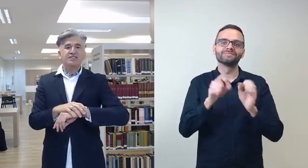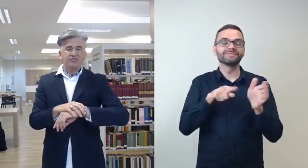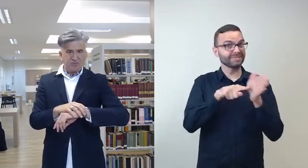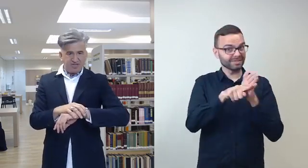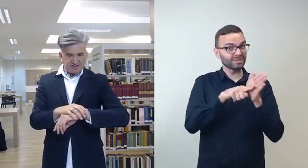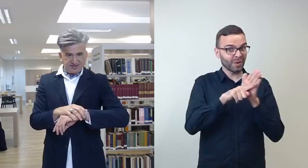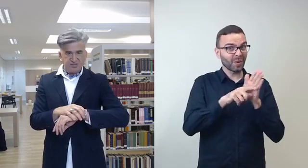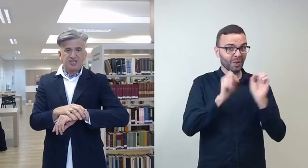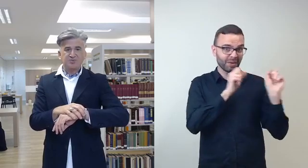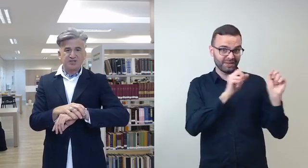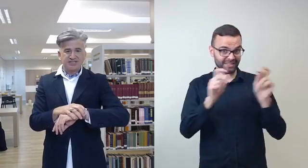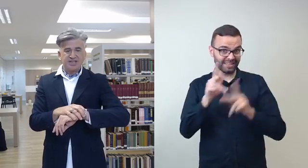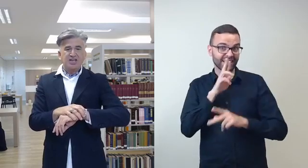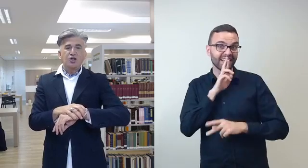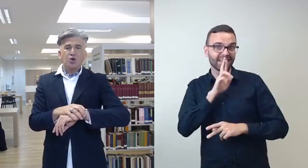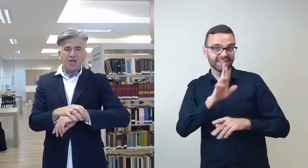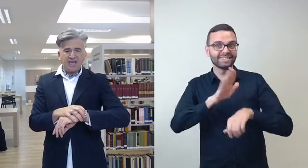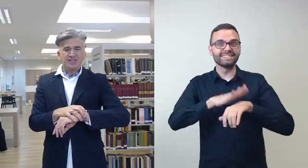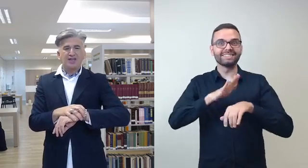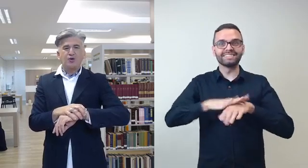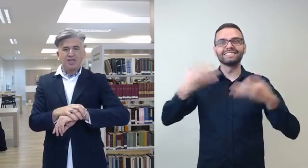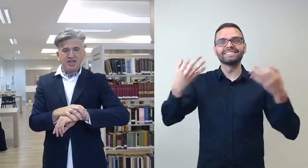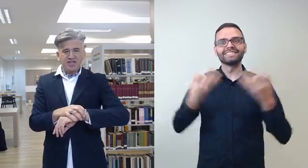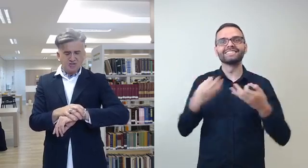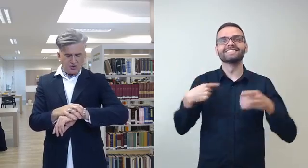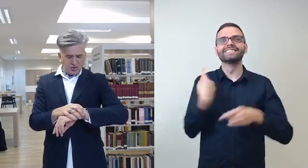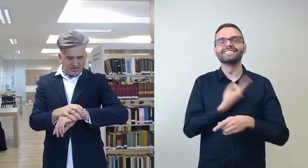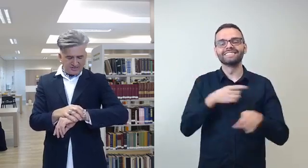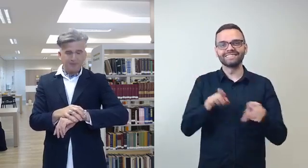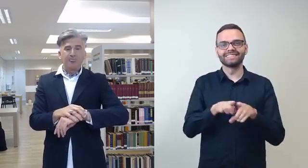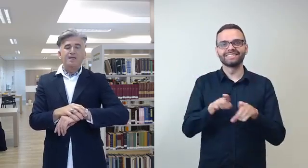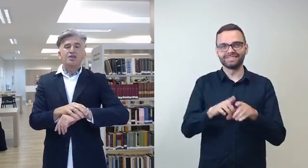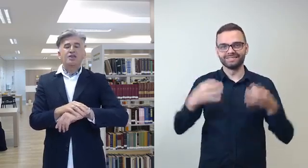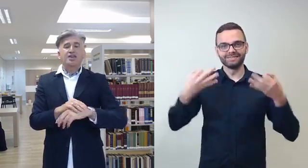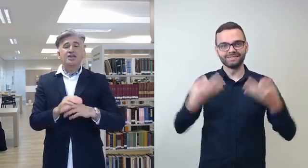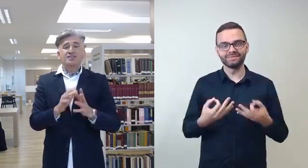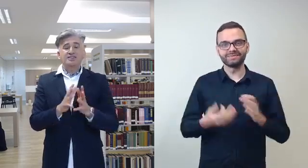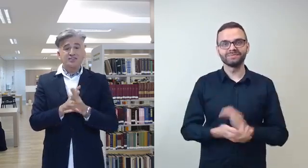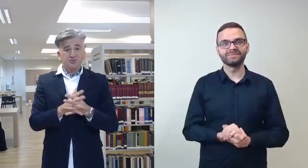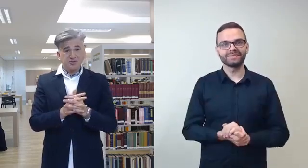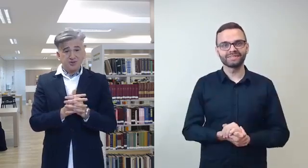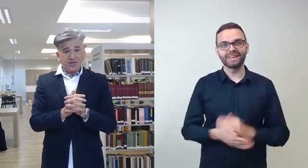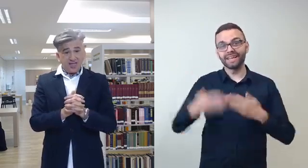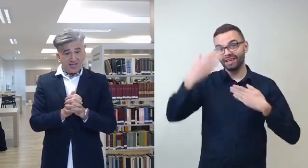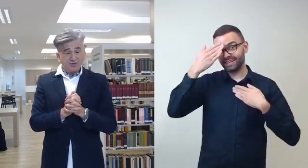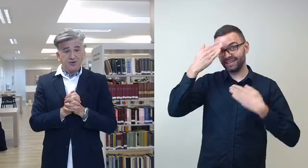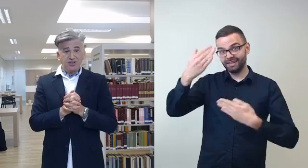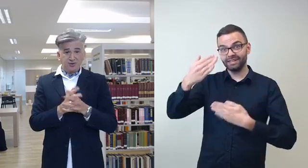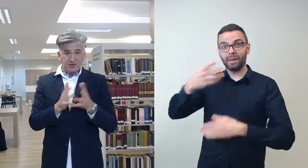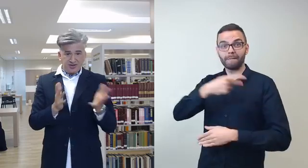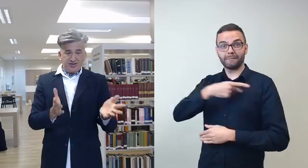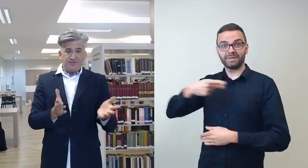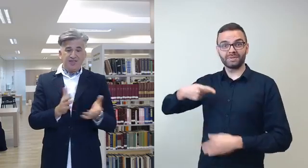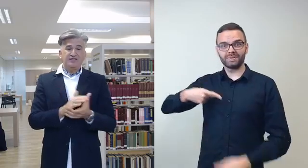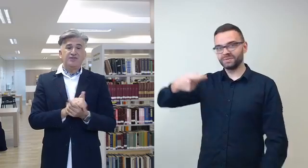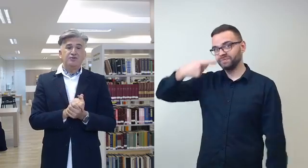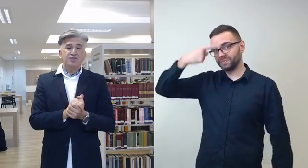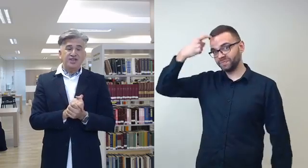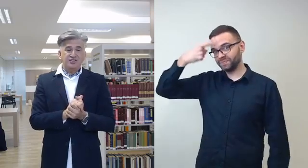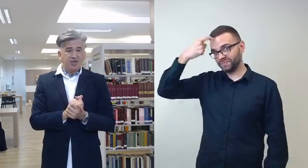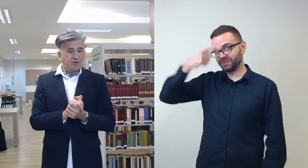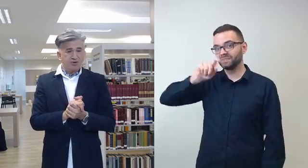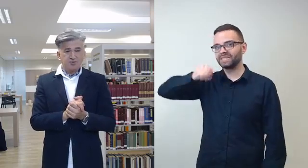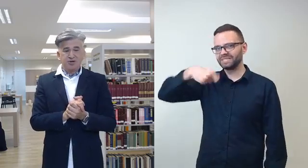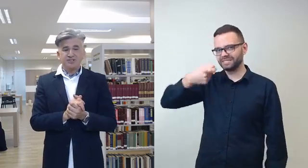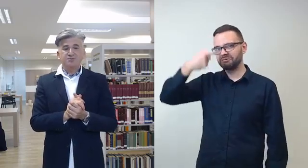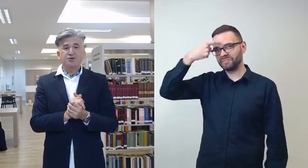vai trazer uma resposta correta, coerente, coesa. Eu quero agradecer o pastor Clayton, o reitor dessa faculdade,